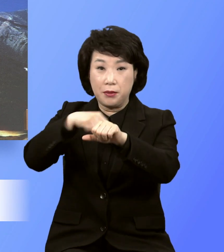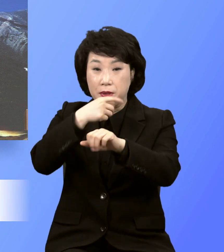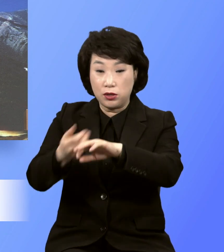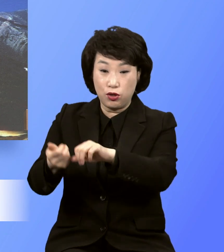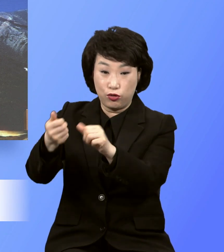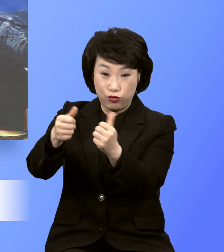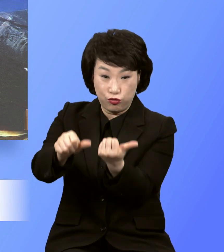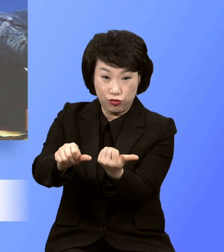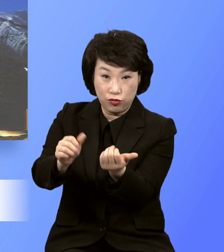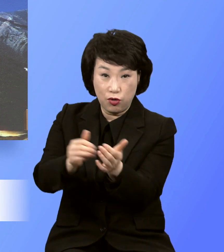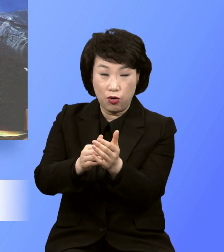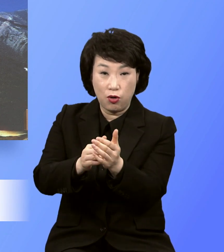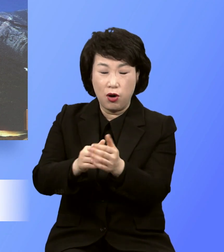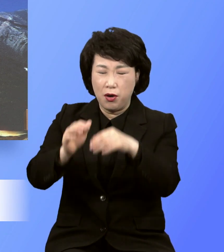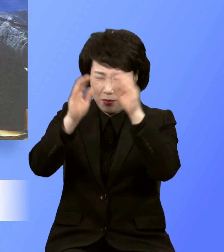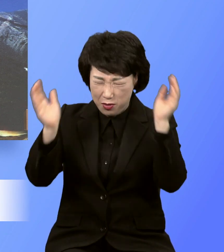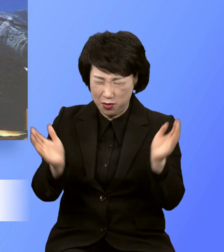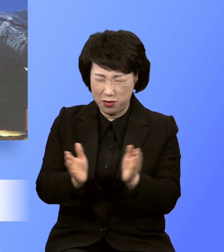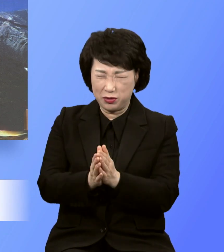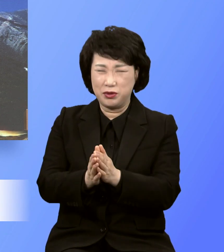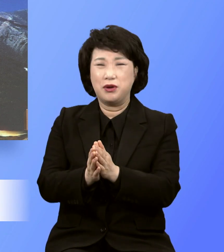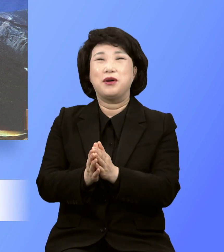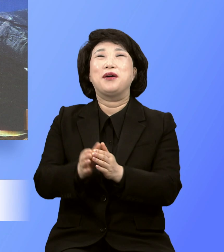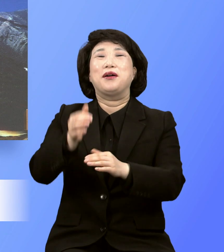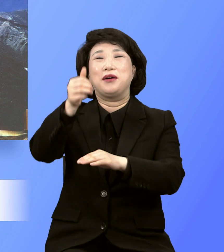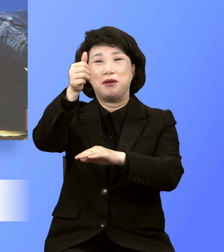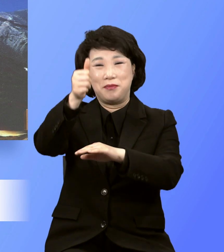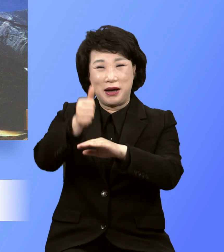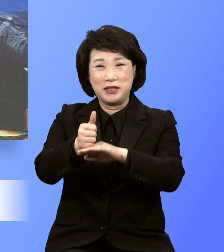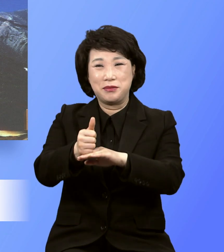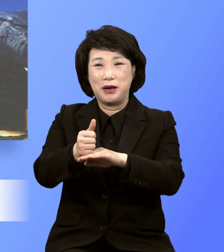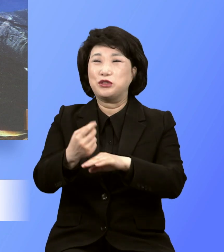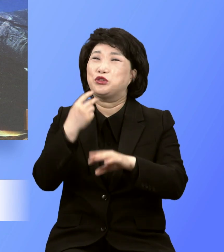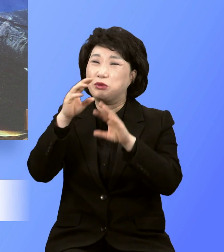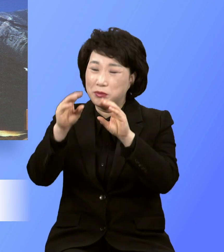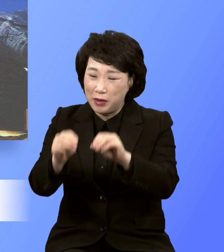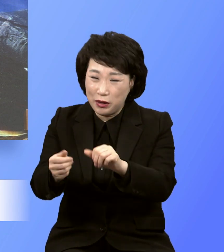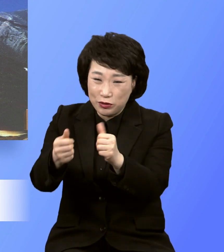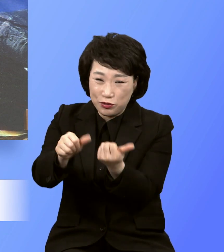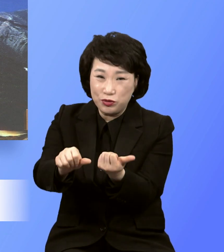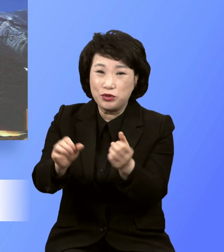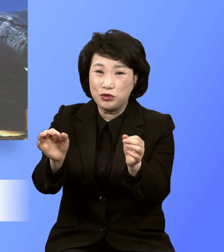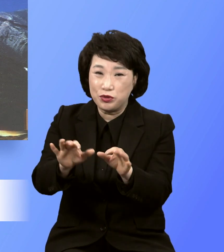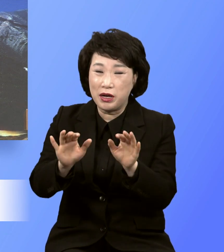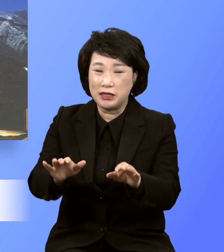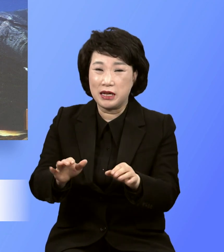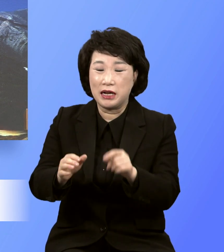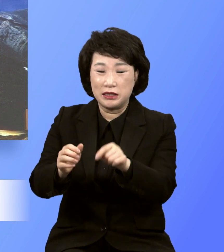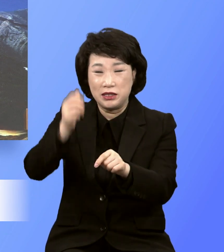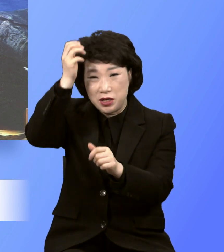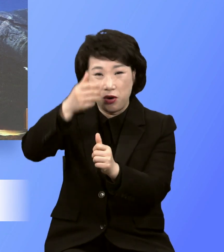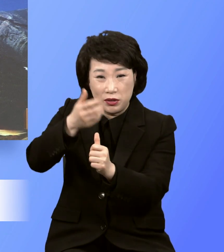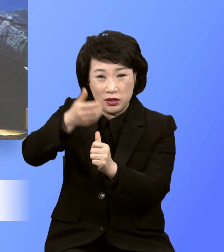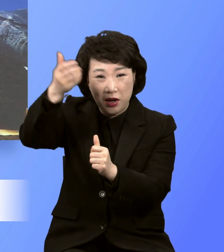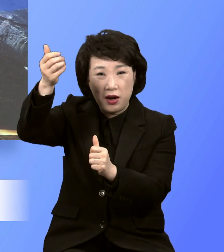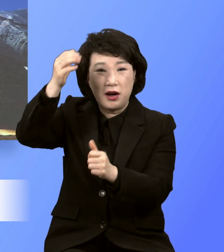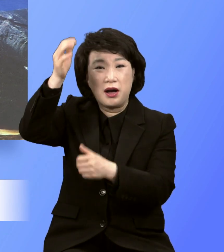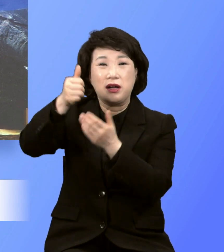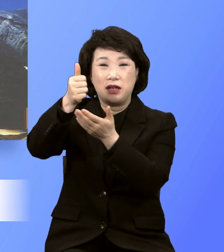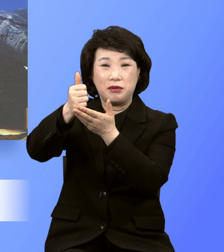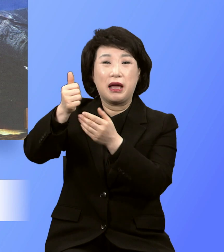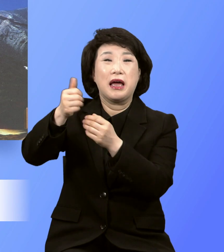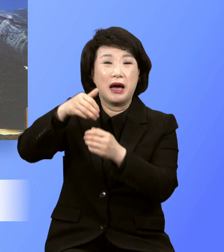흘려 죽으시고 다 마지막 숨이 딱 떨어져 그 영혼이 하나님